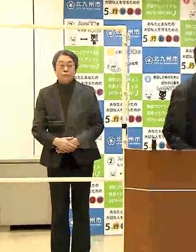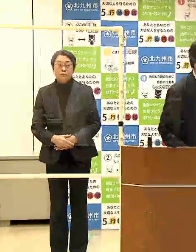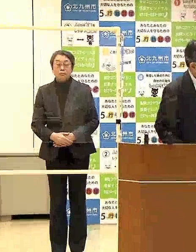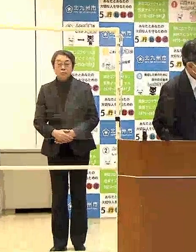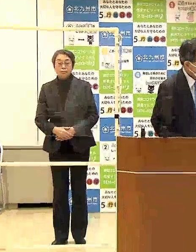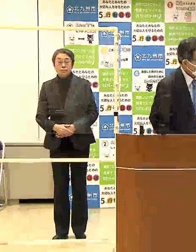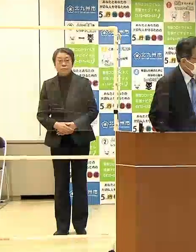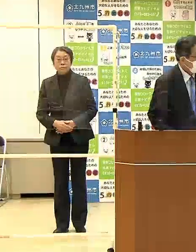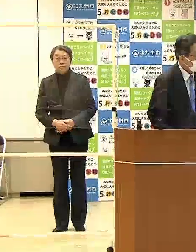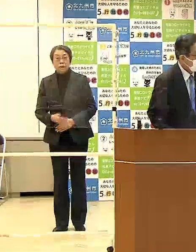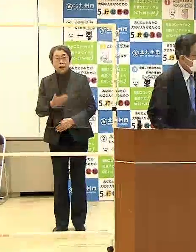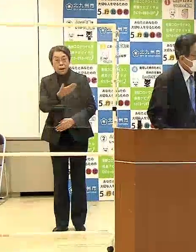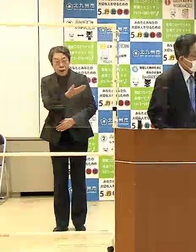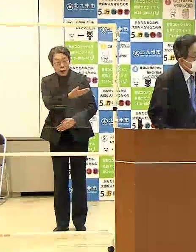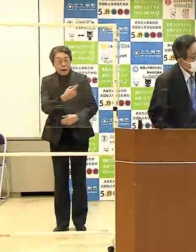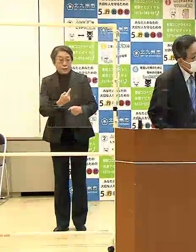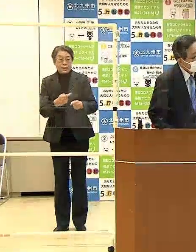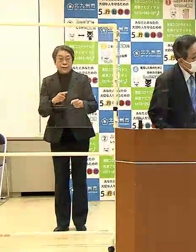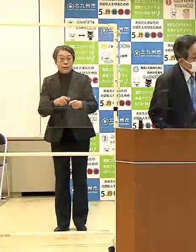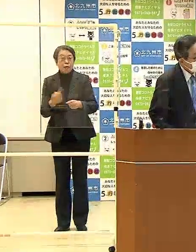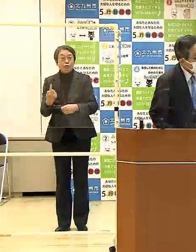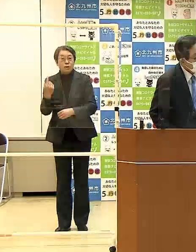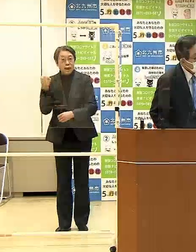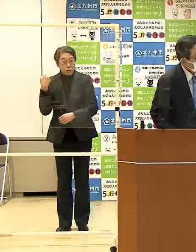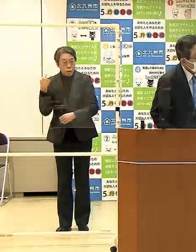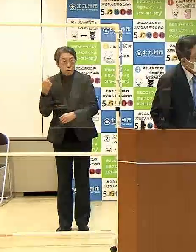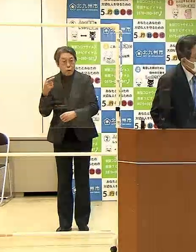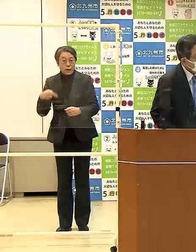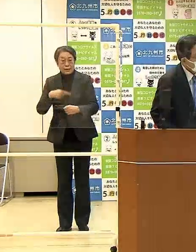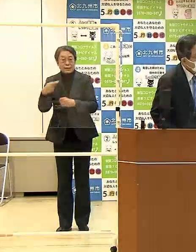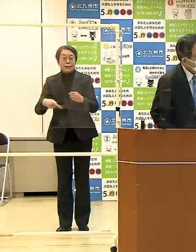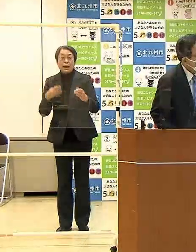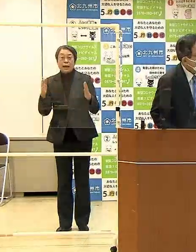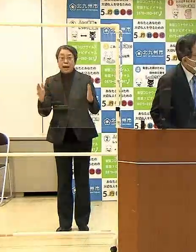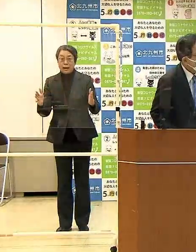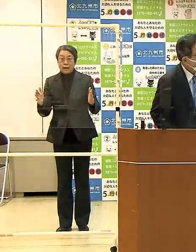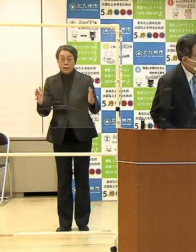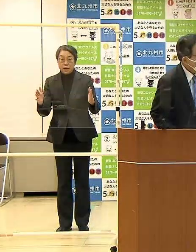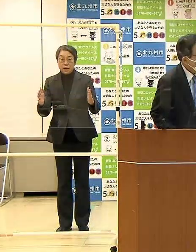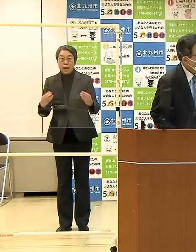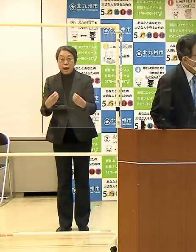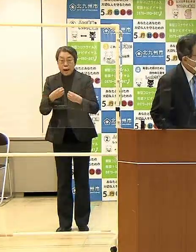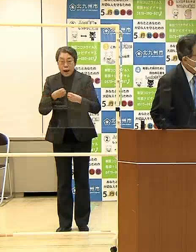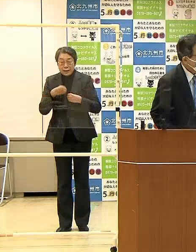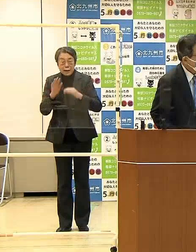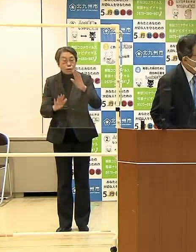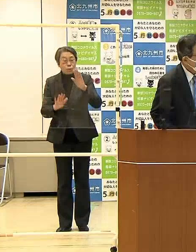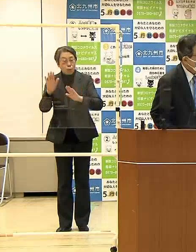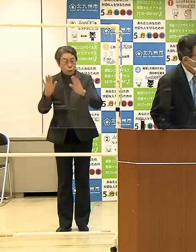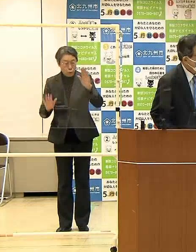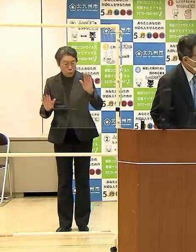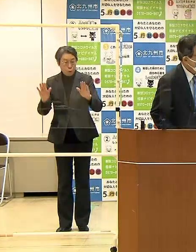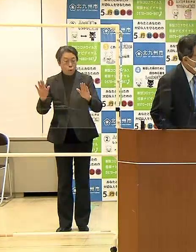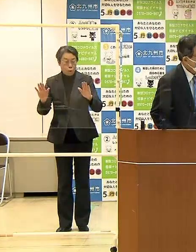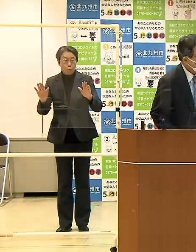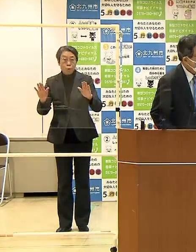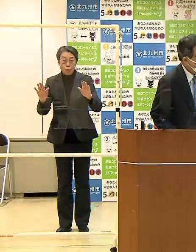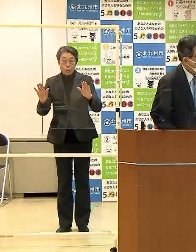あの昨年の1年間の感染状況の